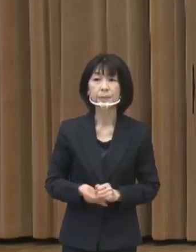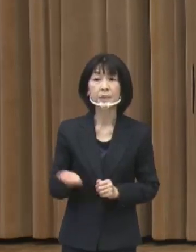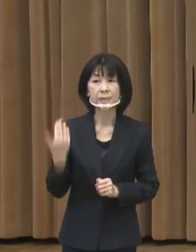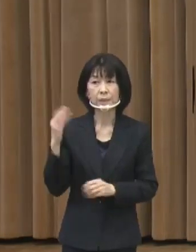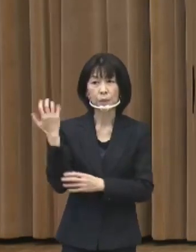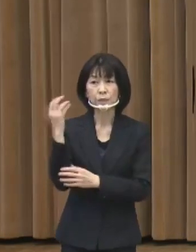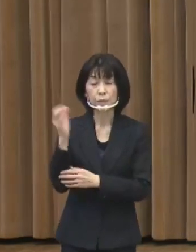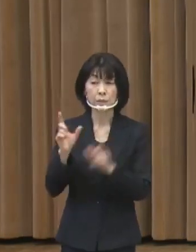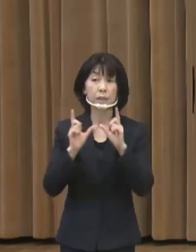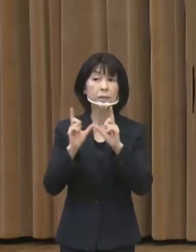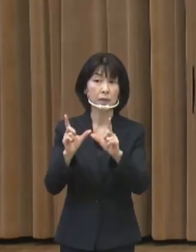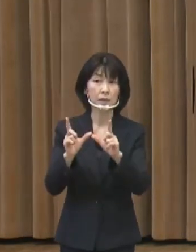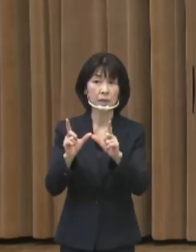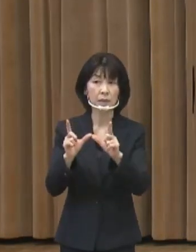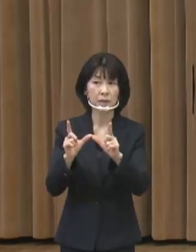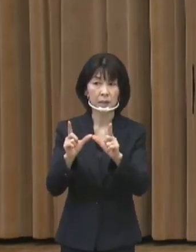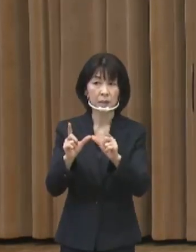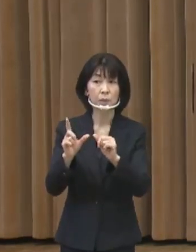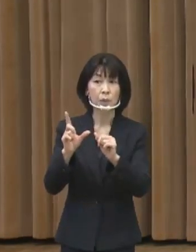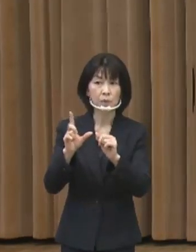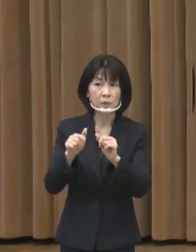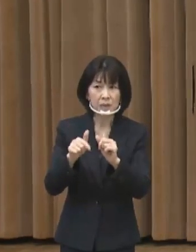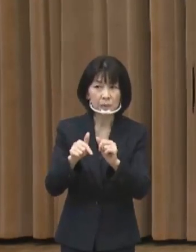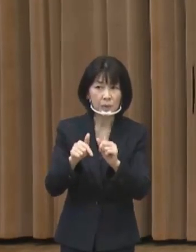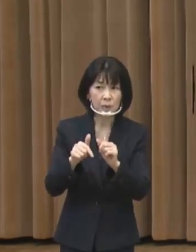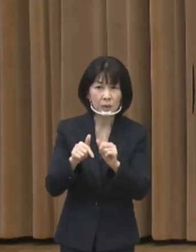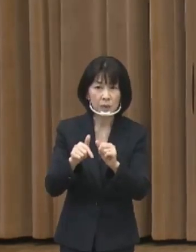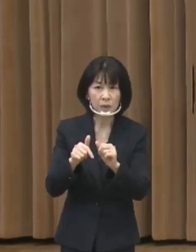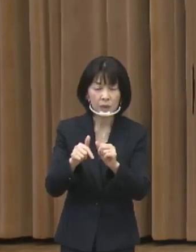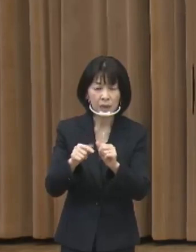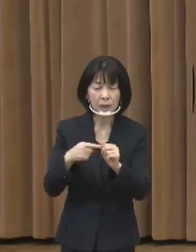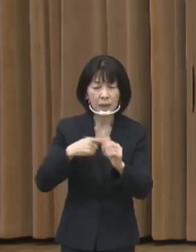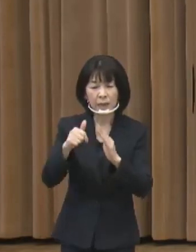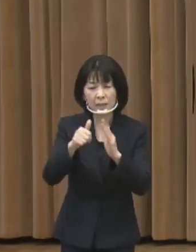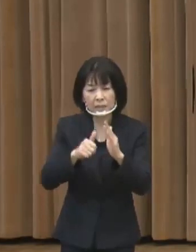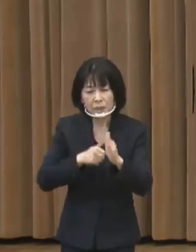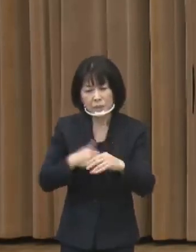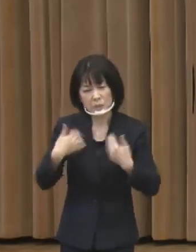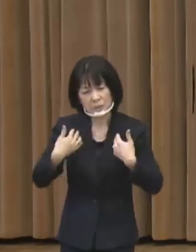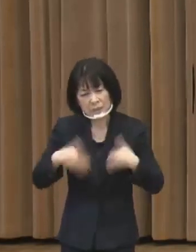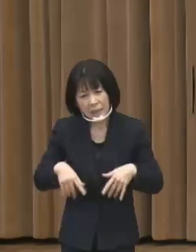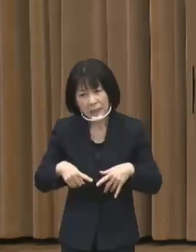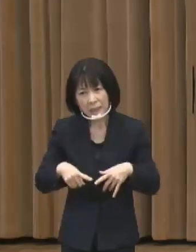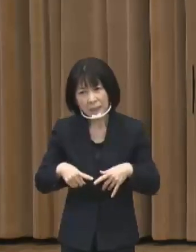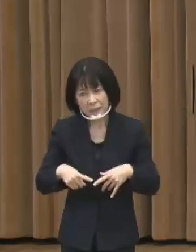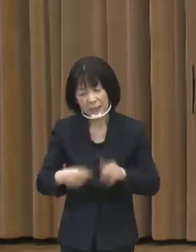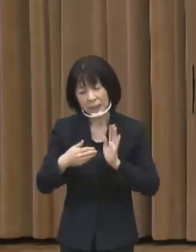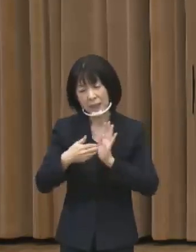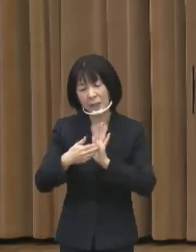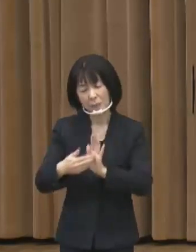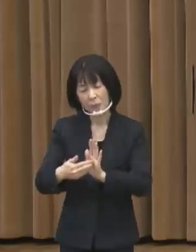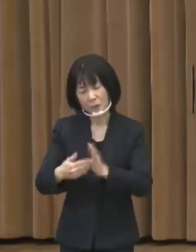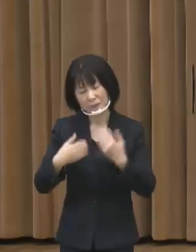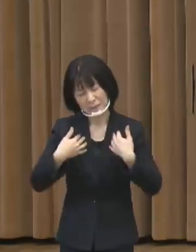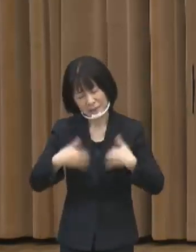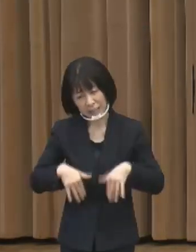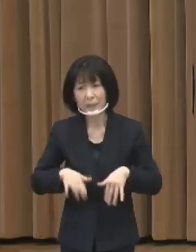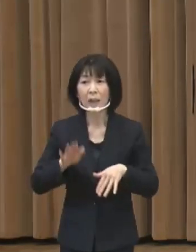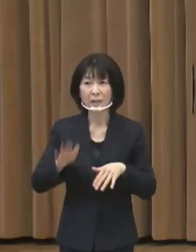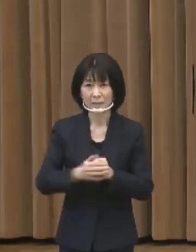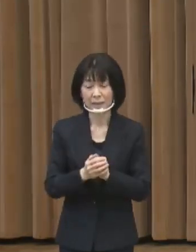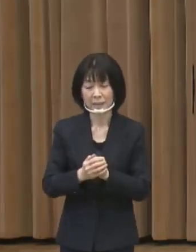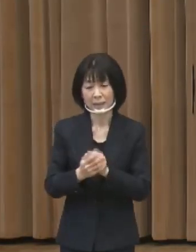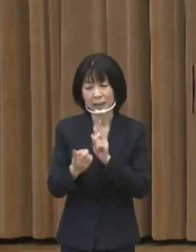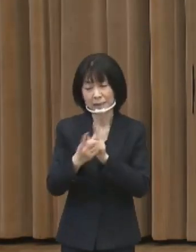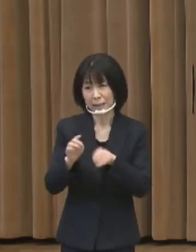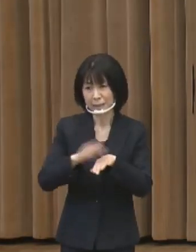急事態宣言の終盤でも自粛疲れや感染防止疲れによってなかなかその対策を